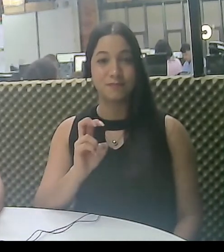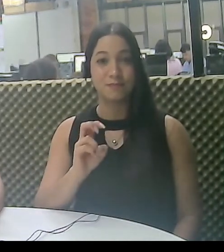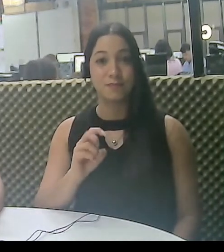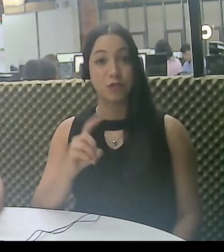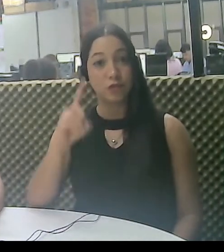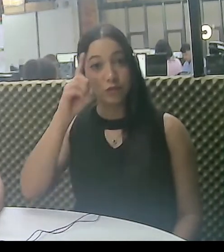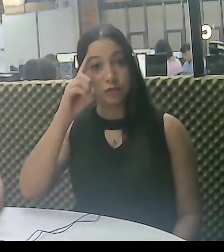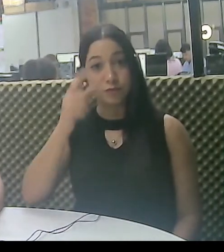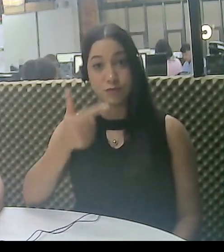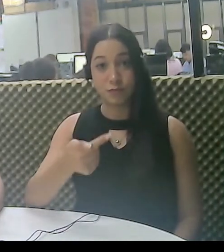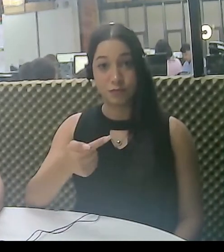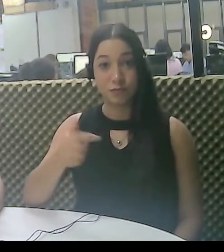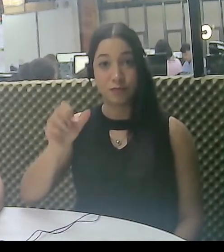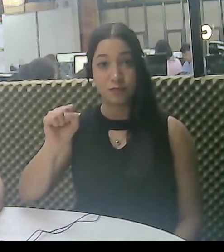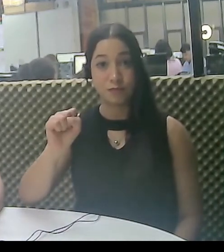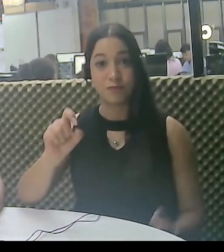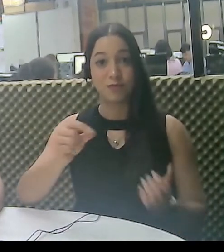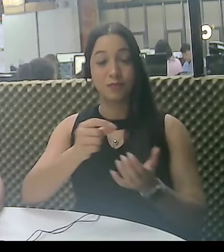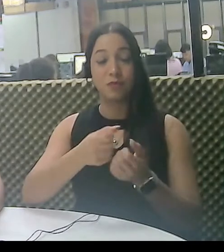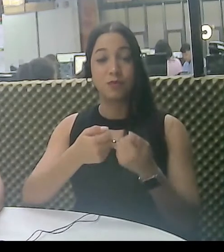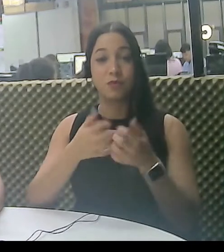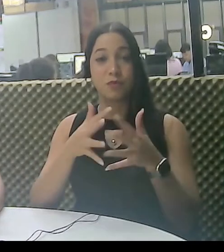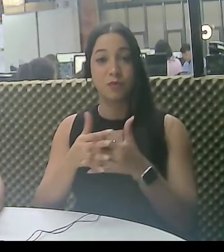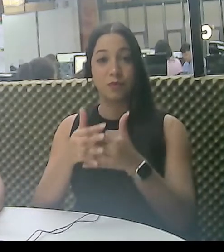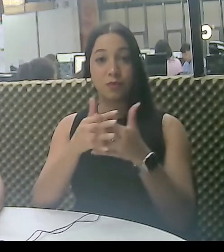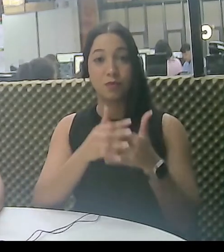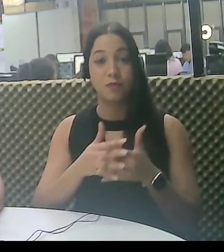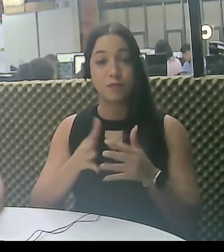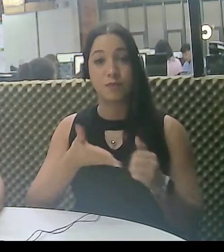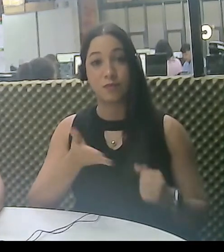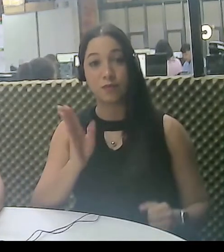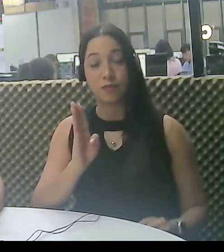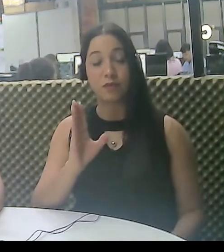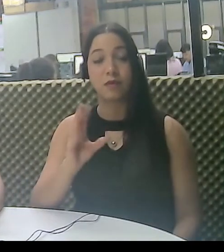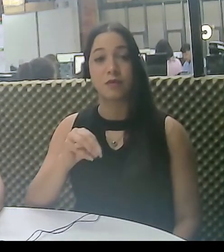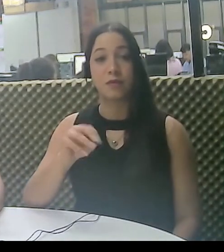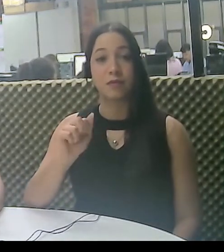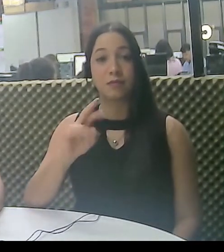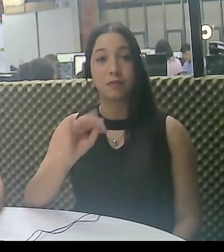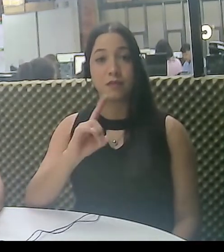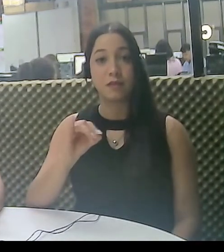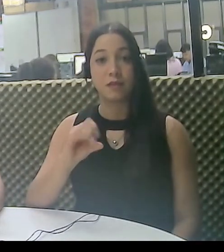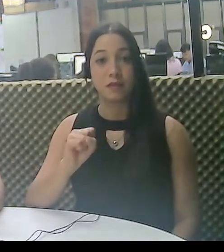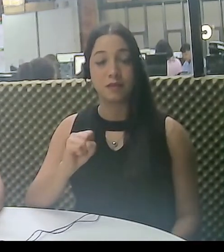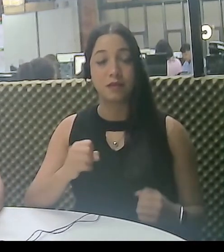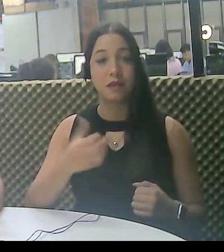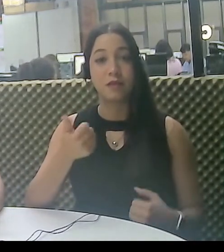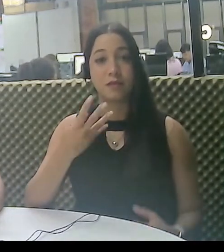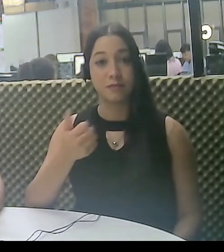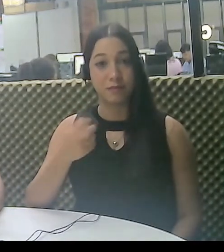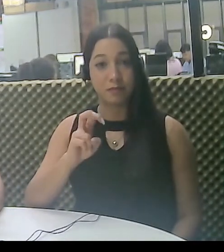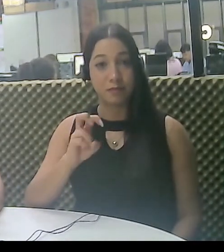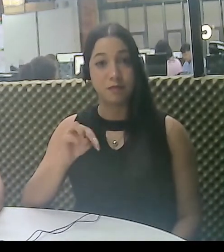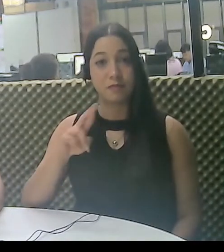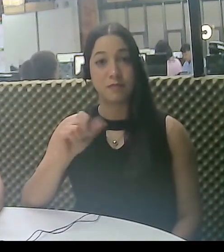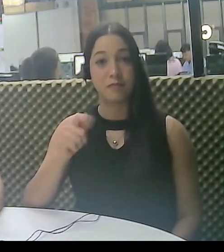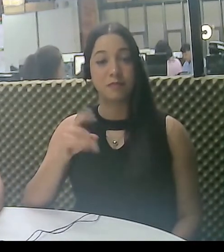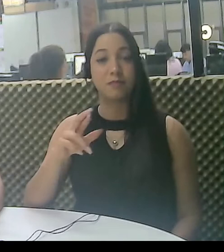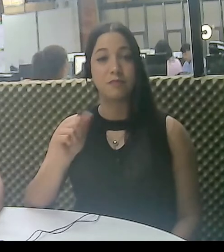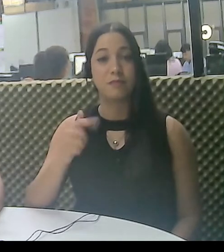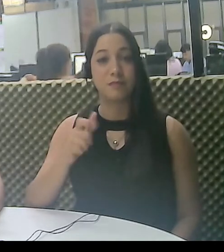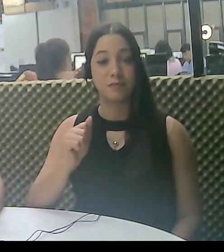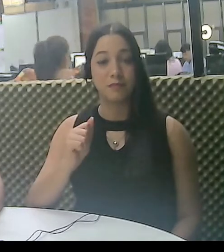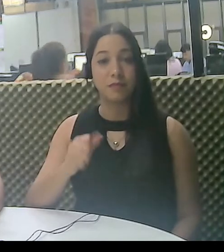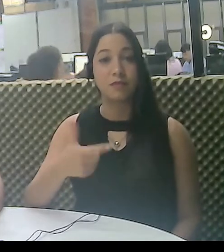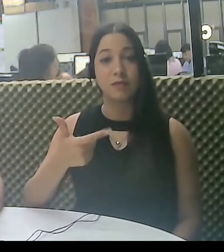nos dias 7 e 8, o castramóvel estará em Martinésia, dias 14 e 15 em Miraporanga, dias 21 e